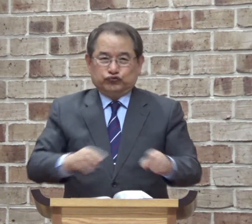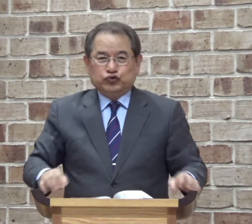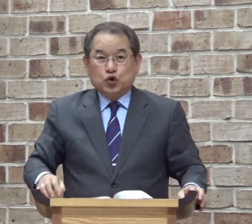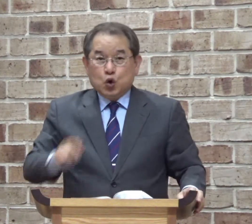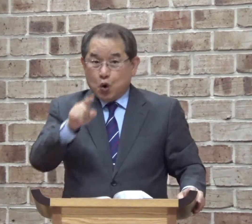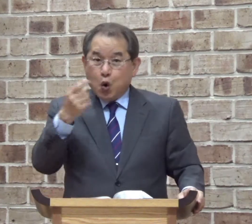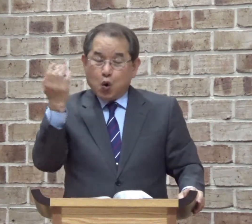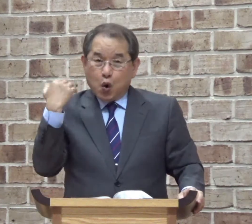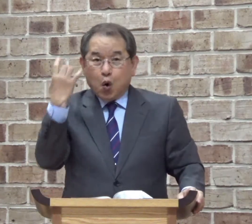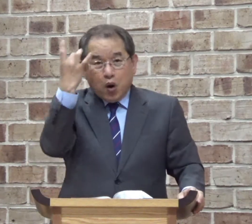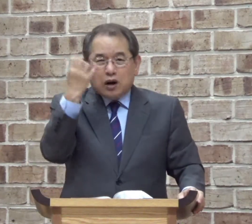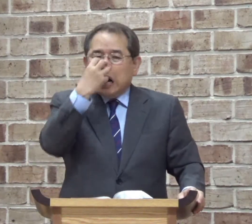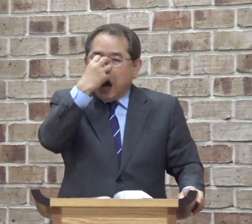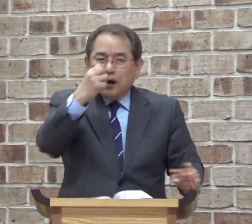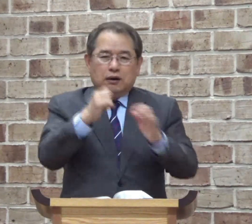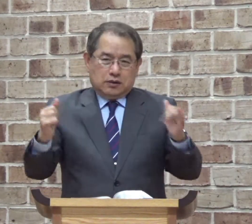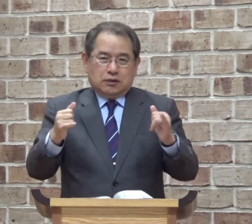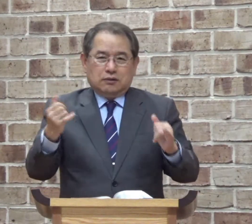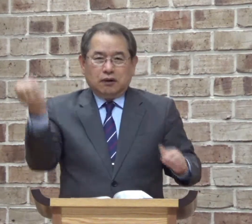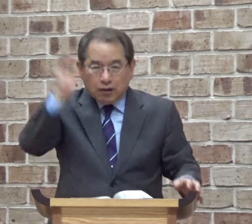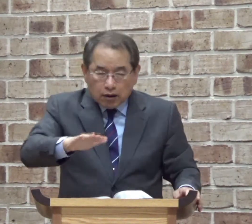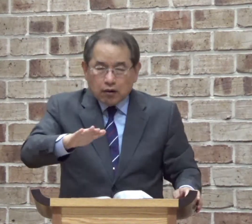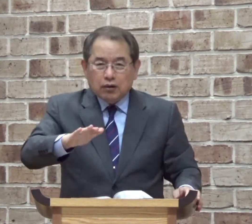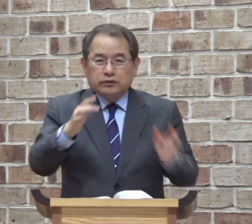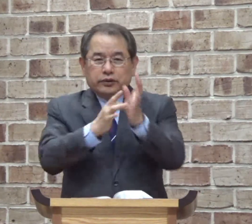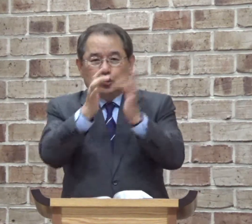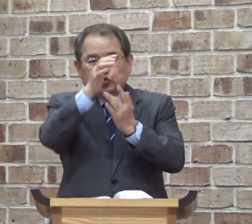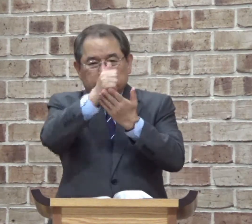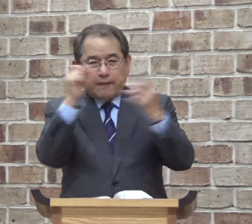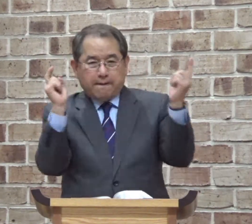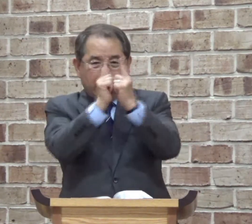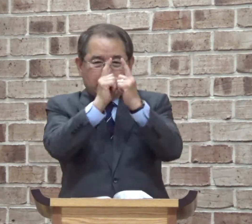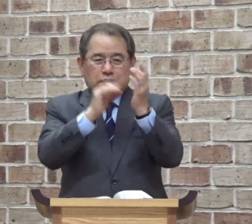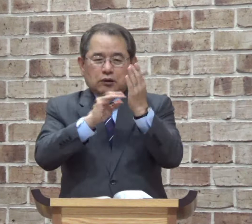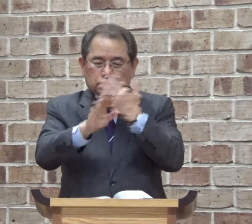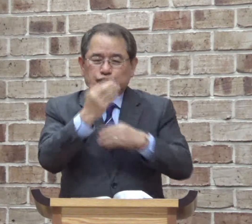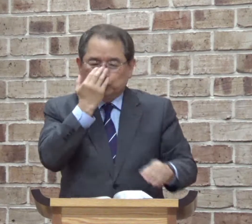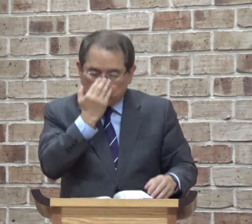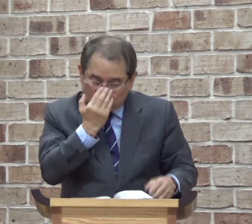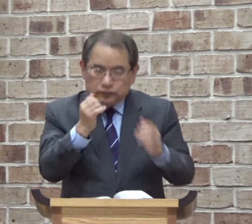원래는 교만한 자였습니다. 주님을 만난 후에 겸손한 자가 되었습니다.